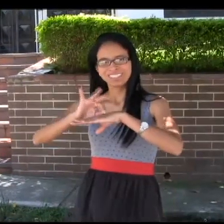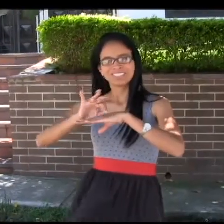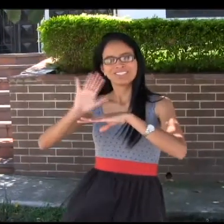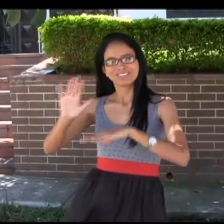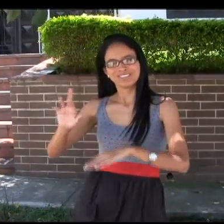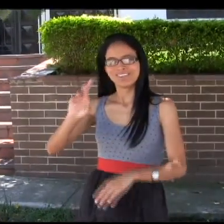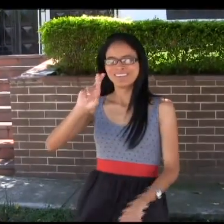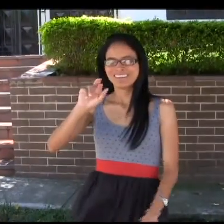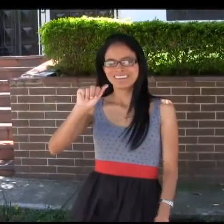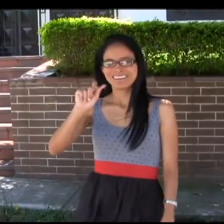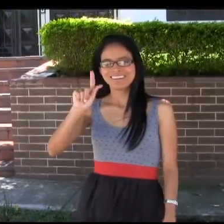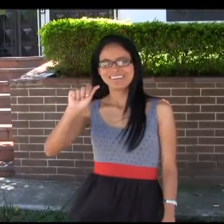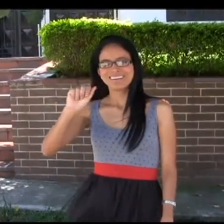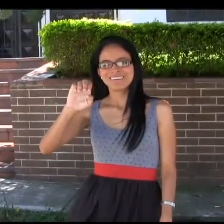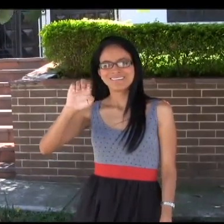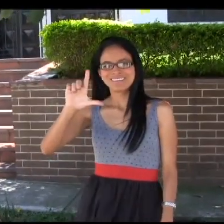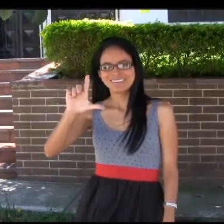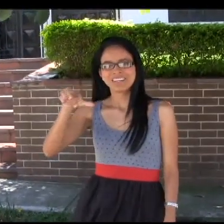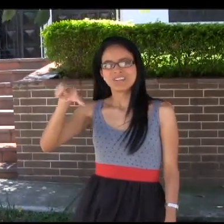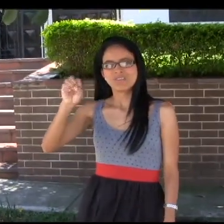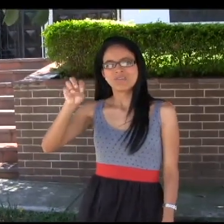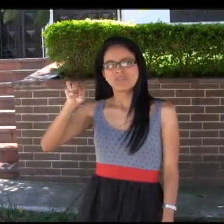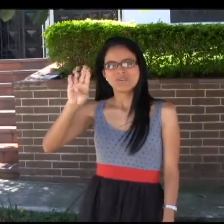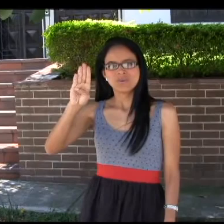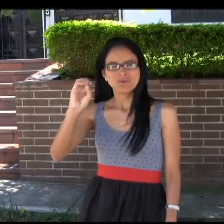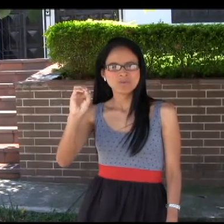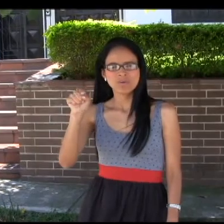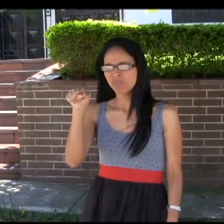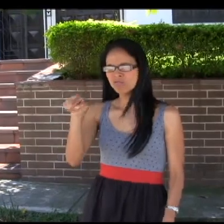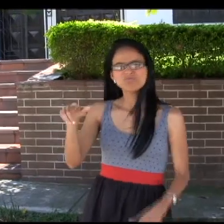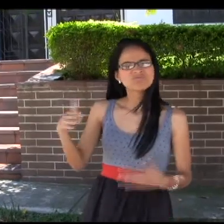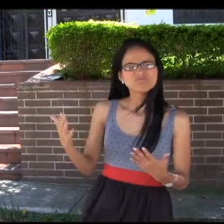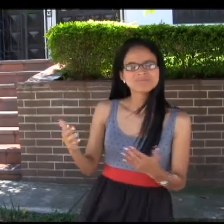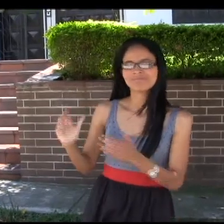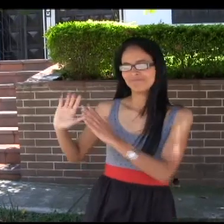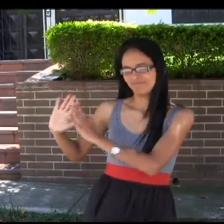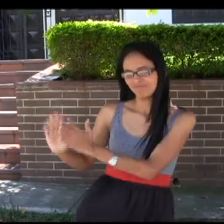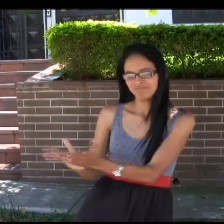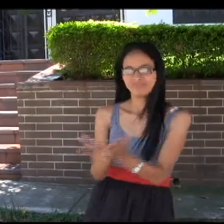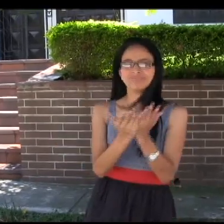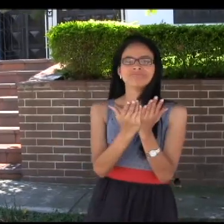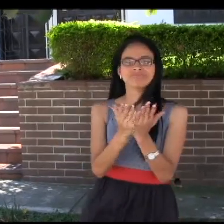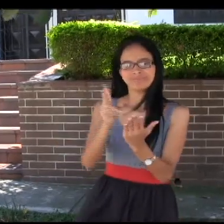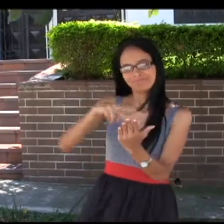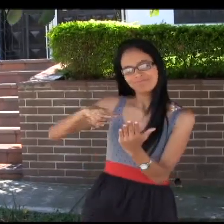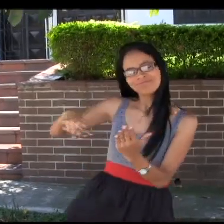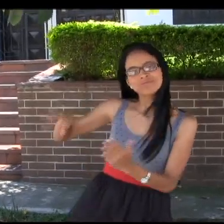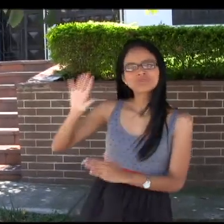La Fundación Rafael Pombo, con su literatura para niños y adolescentes, tiene un sitio en el que podemos conocerlo